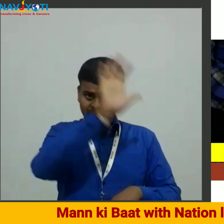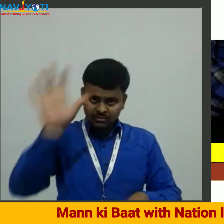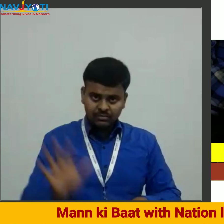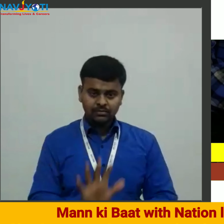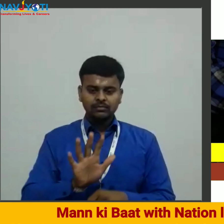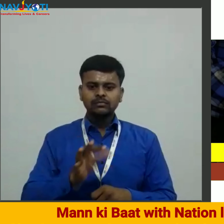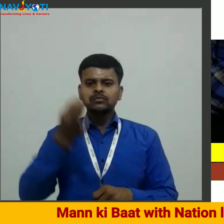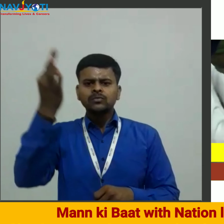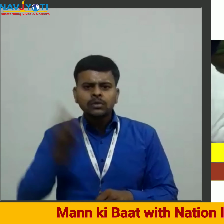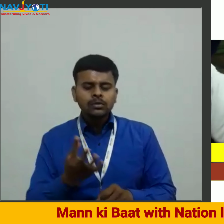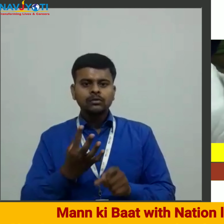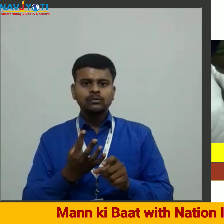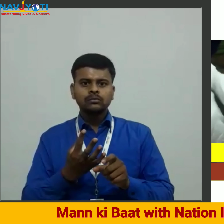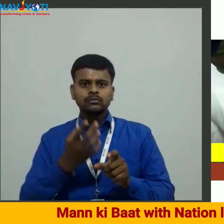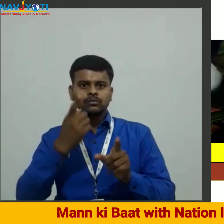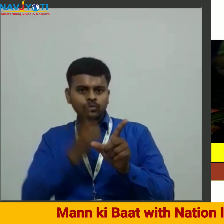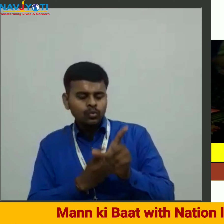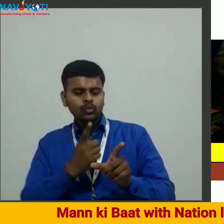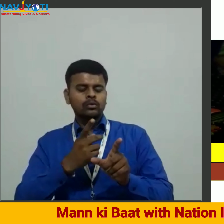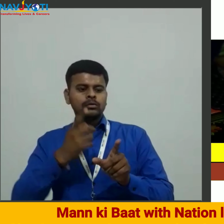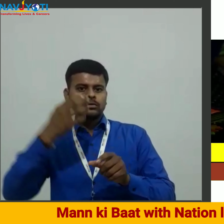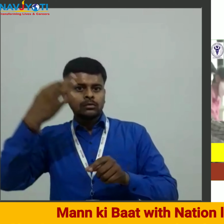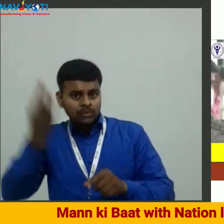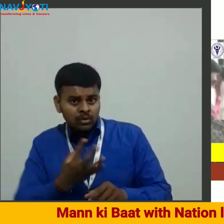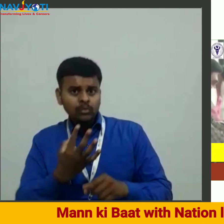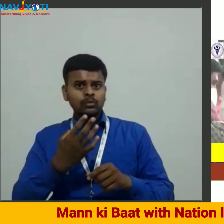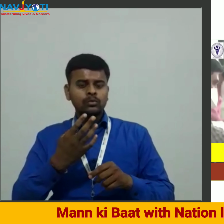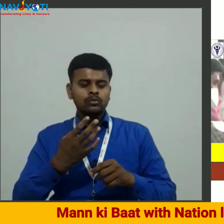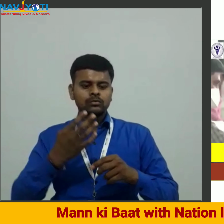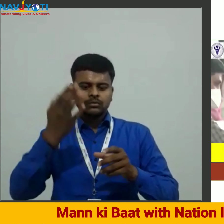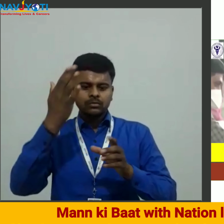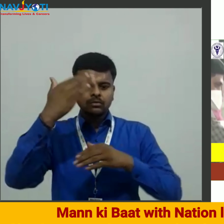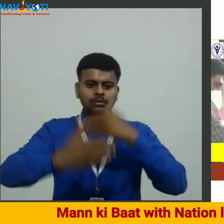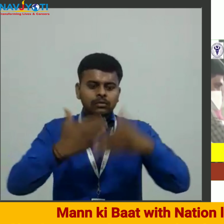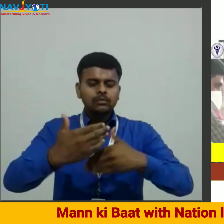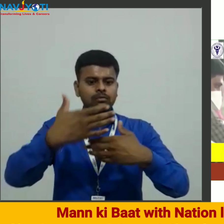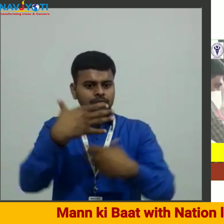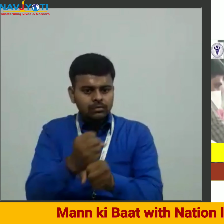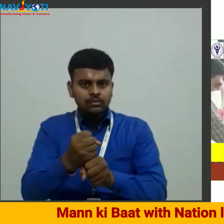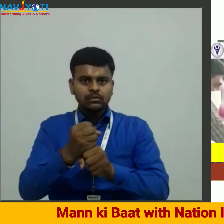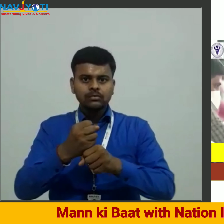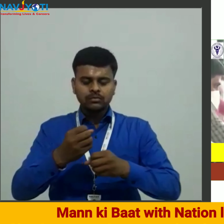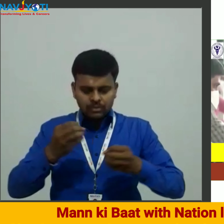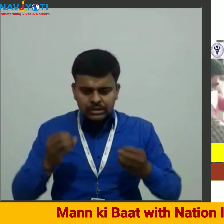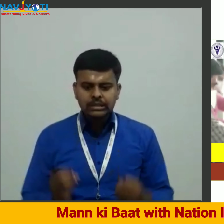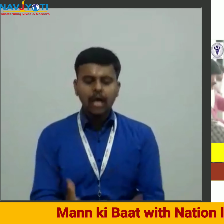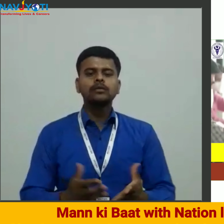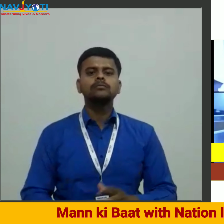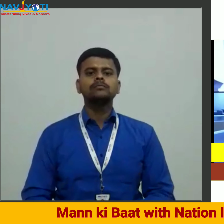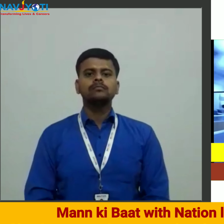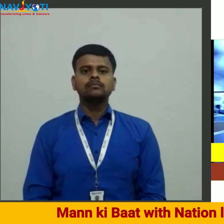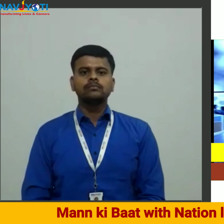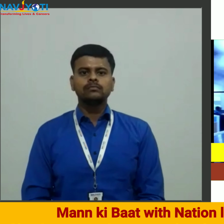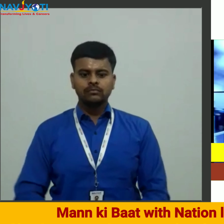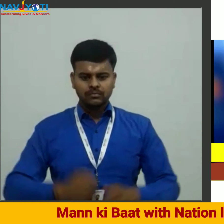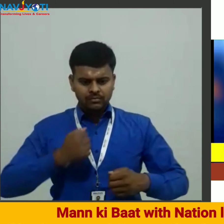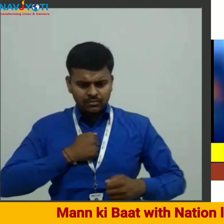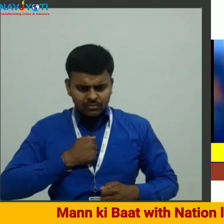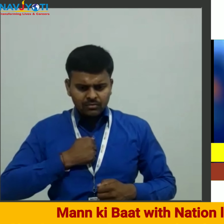शक्ति दिखाई है, उससे भारत में एक नए बदलाव की शुरुआत भी हुई